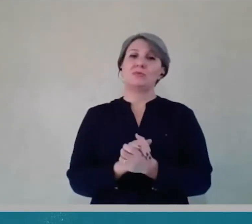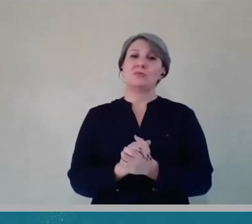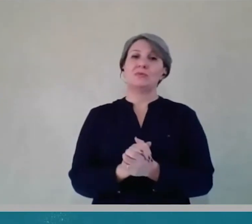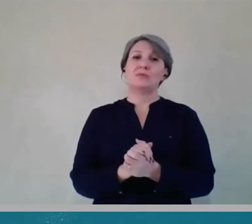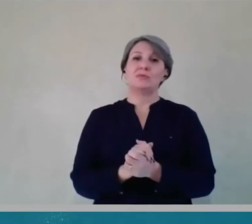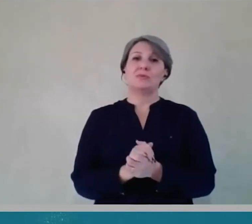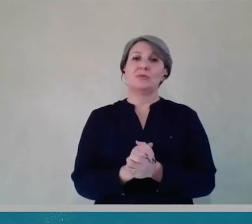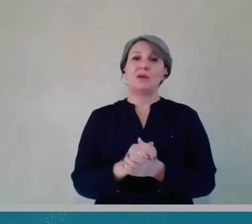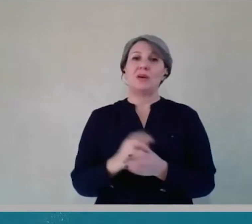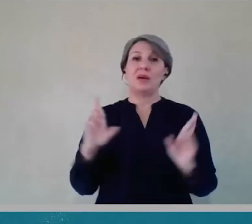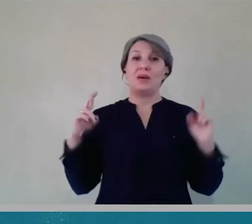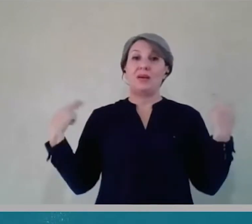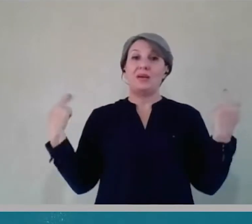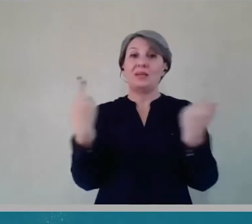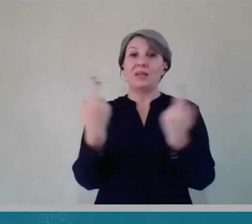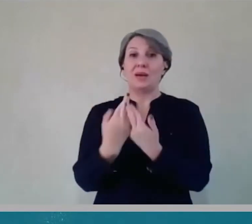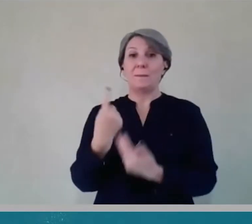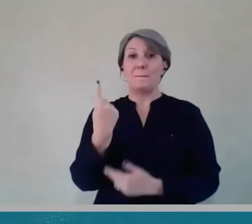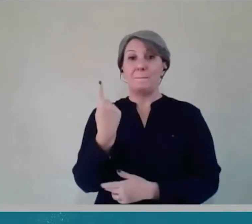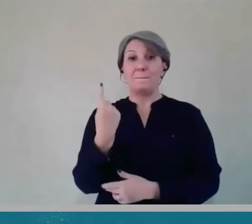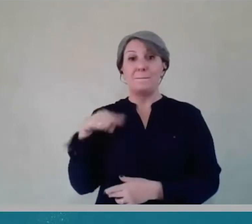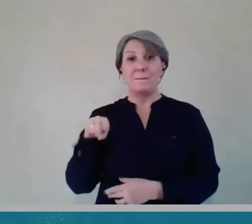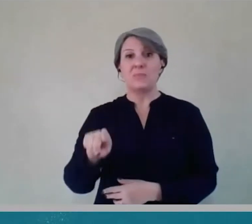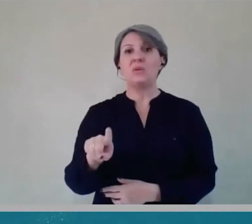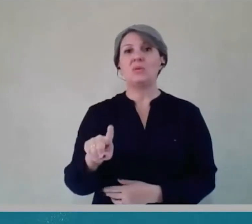Romanos 7:8.